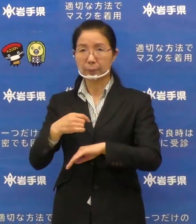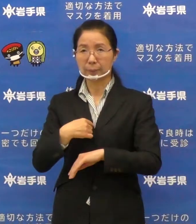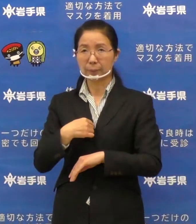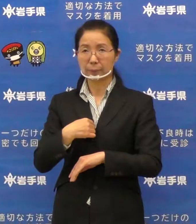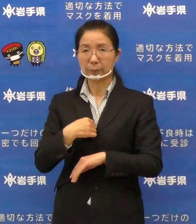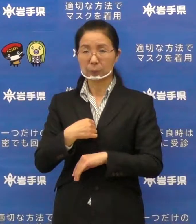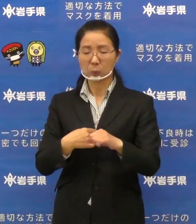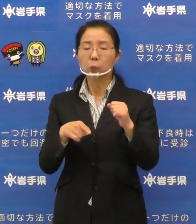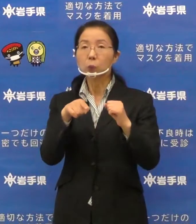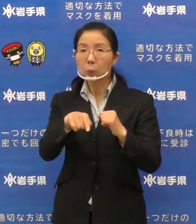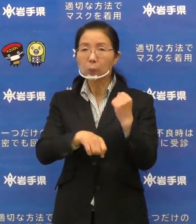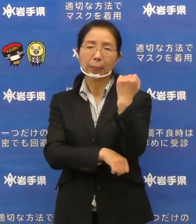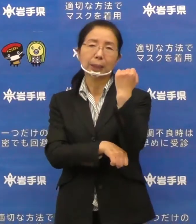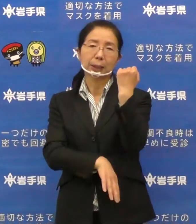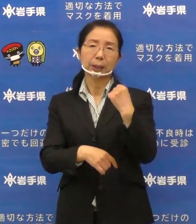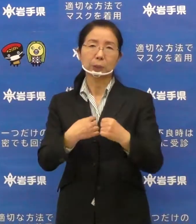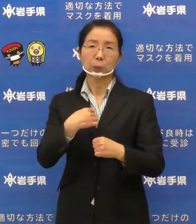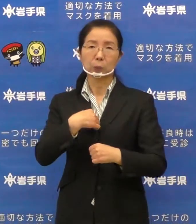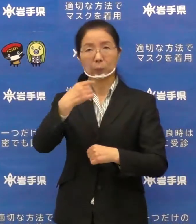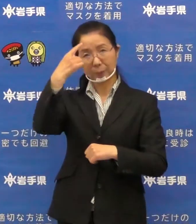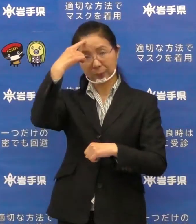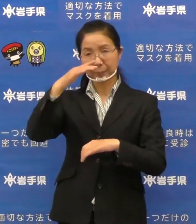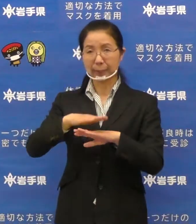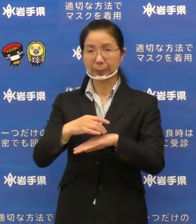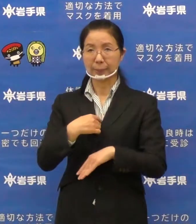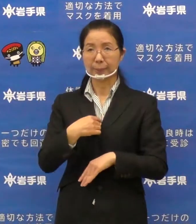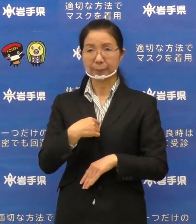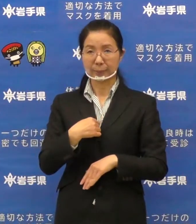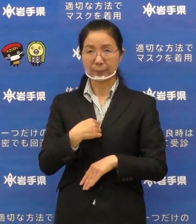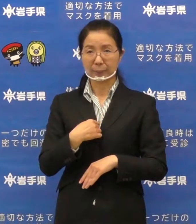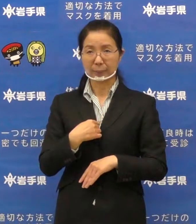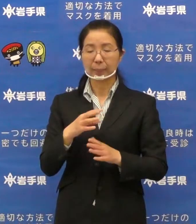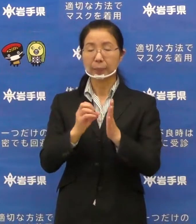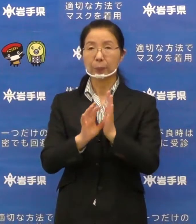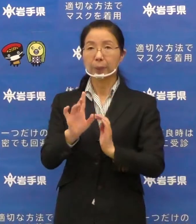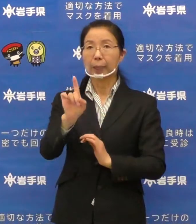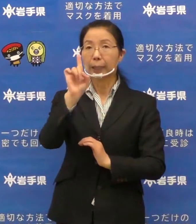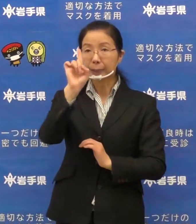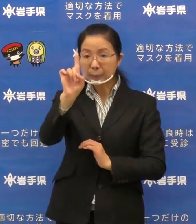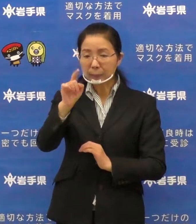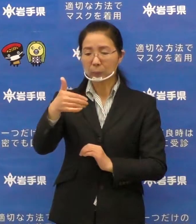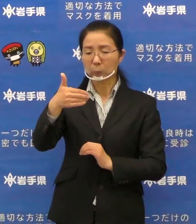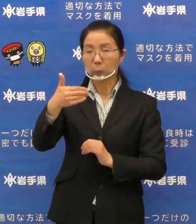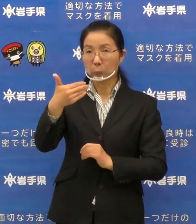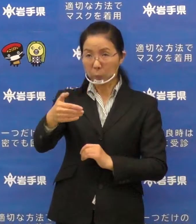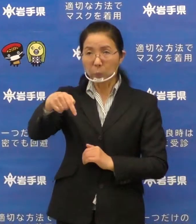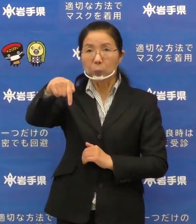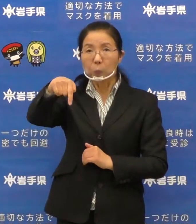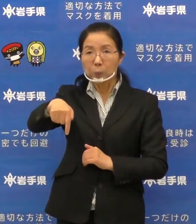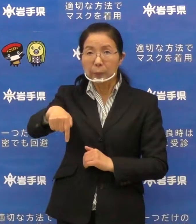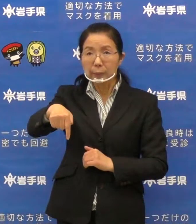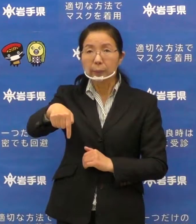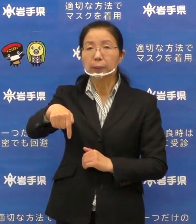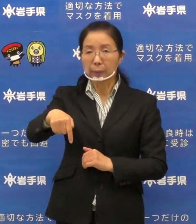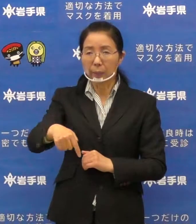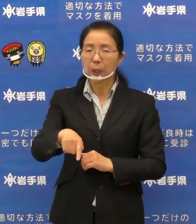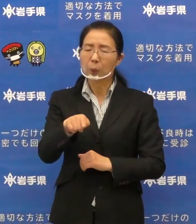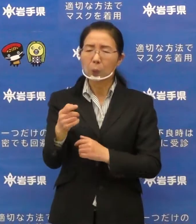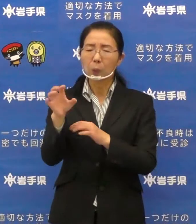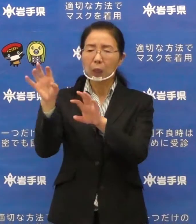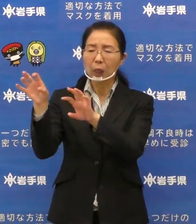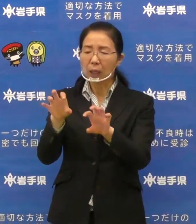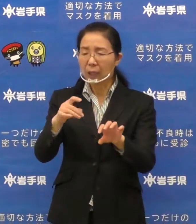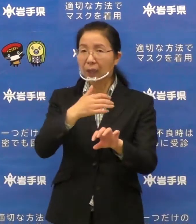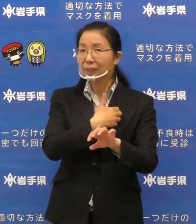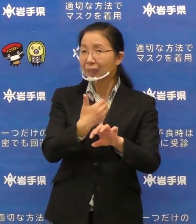ということをこう基本にしたいと考えています。まあ、岩手1区がそうなるように願